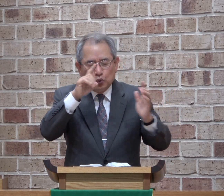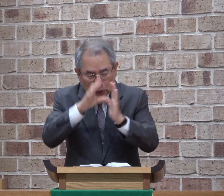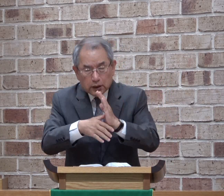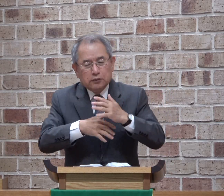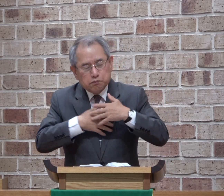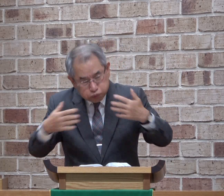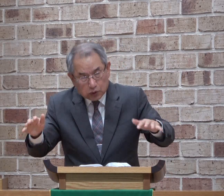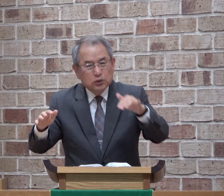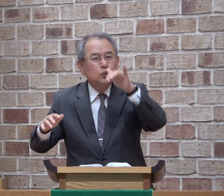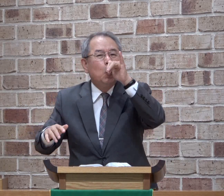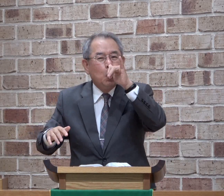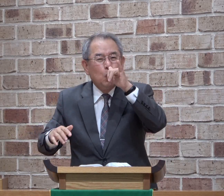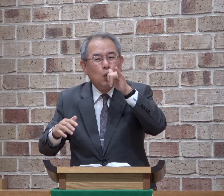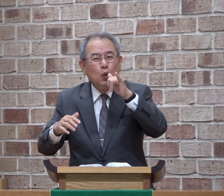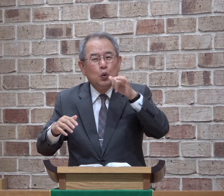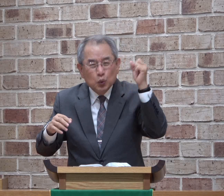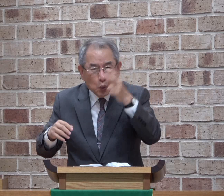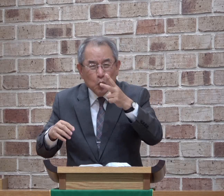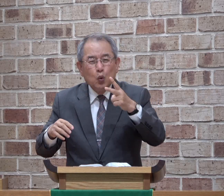어느 때 피곤함을 느끼셨고